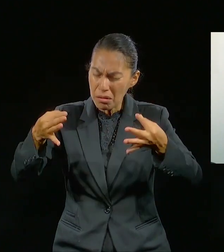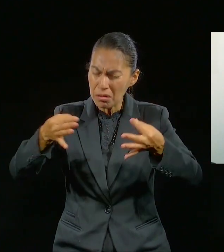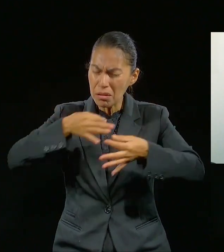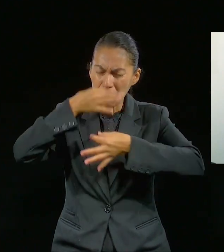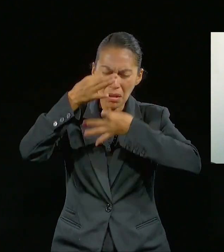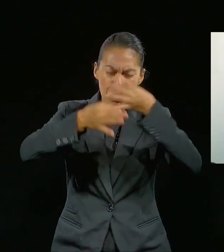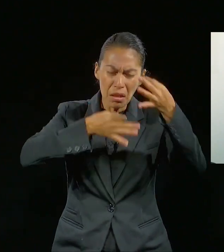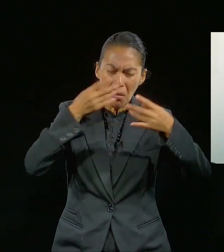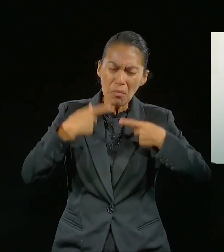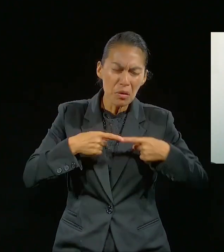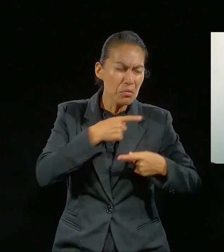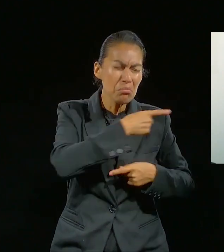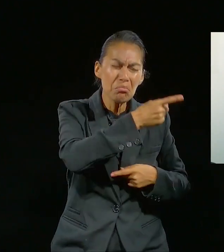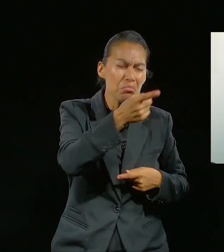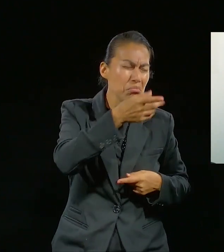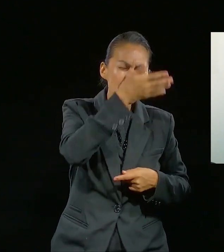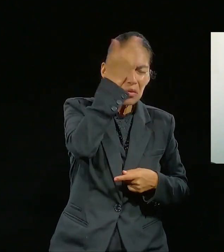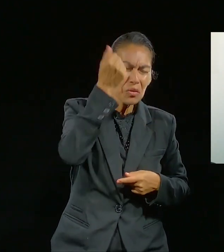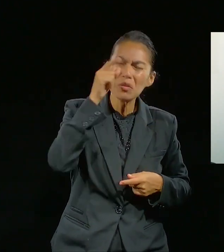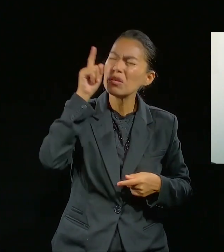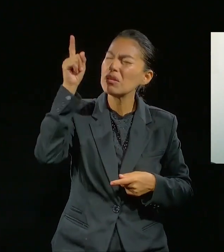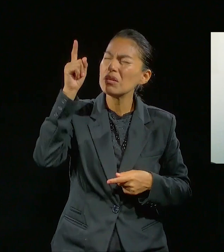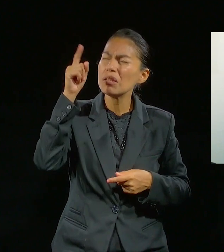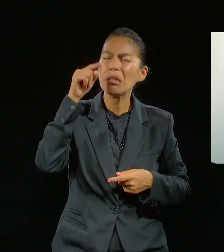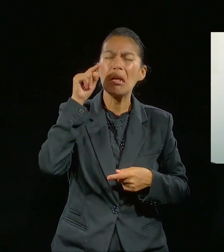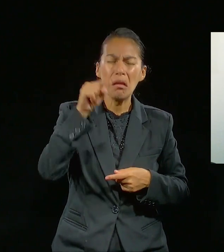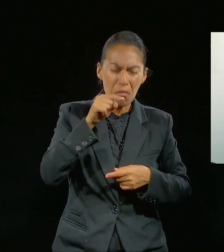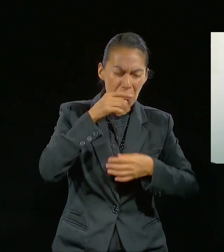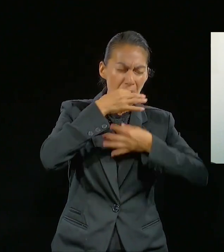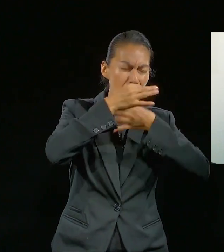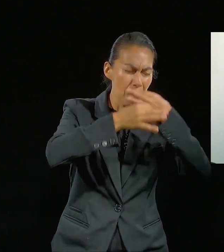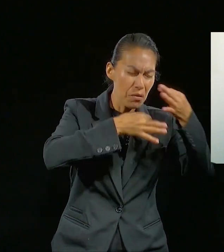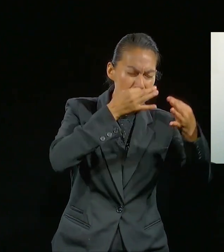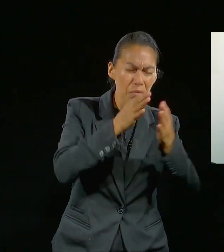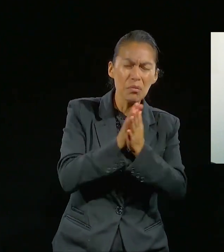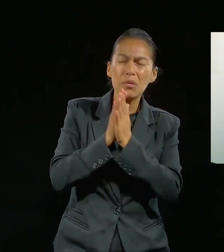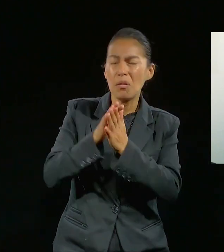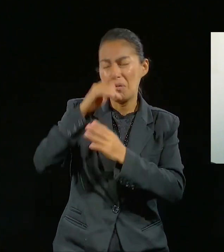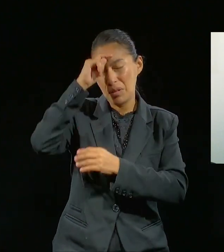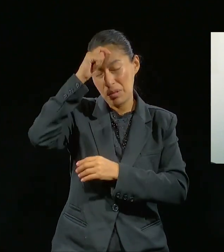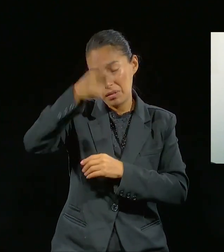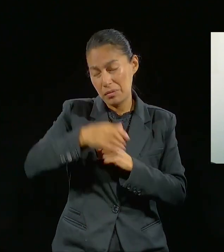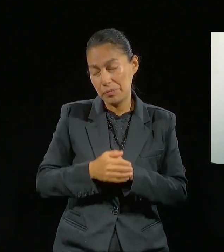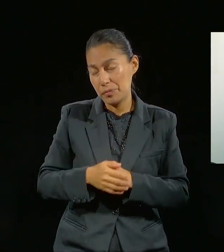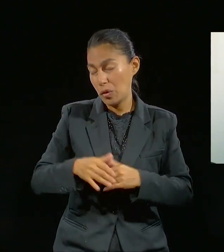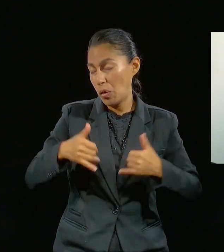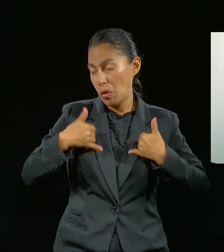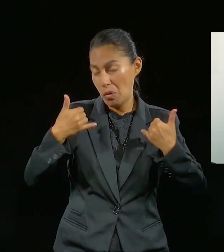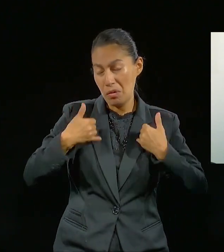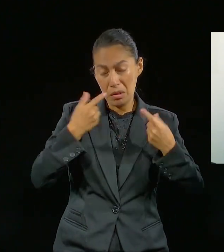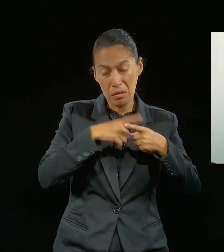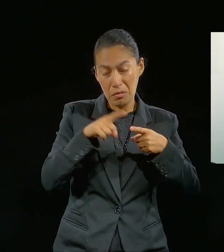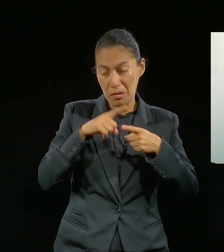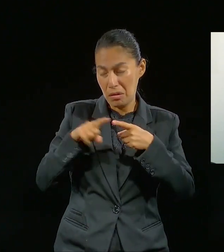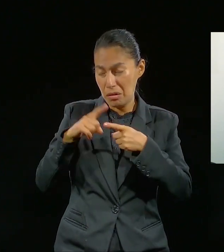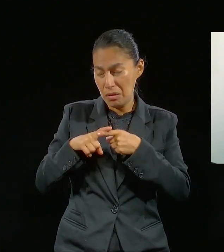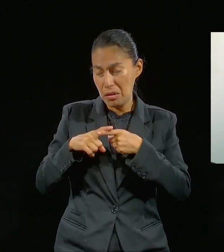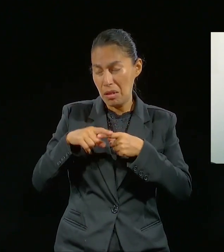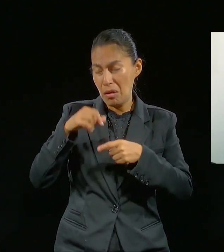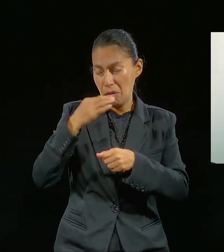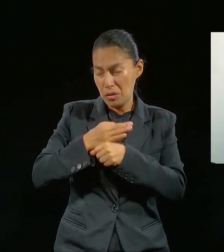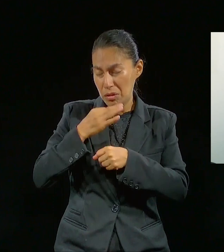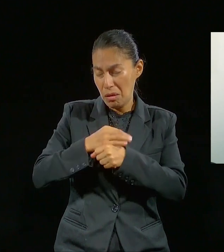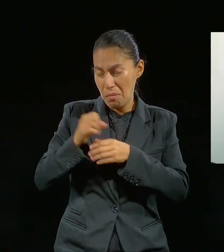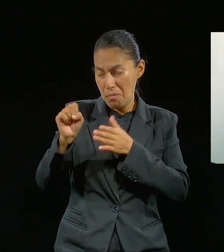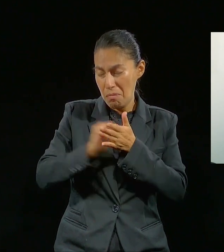van a llevar el mensaje a las almas que no lo conocen. Amén. Bendice, Señor, a los jóvenes que gradúan en